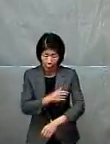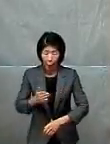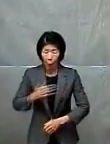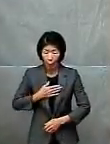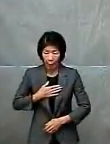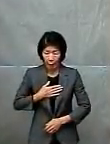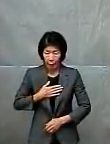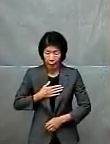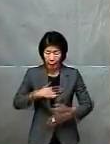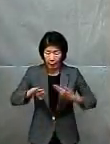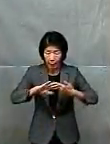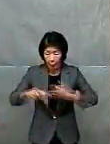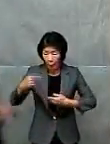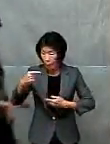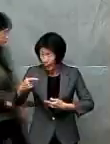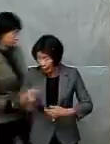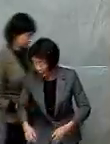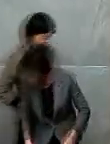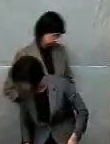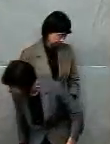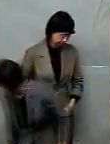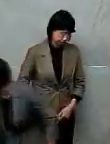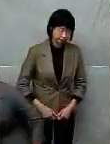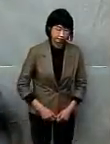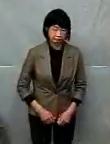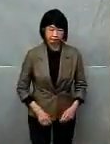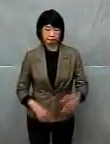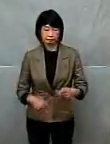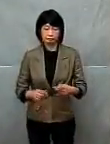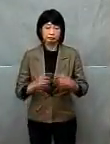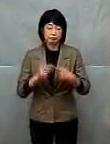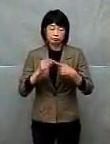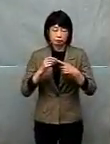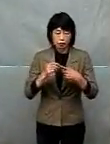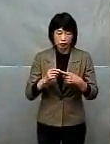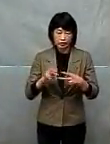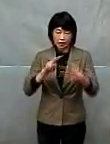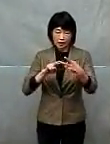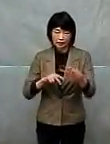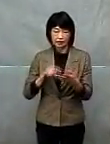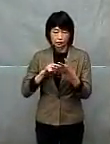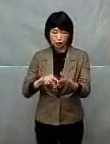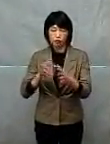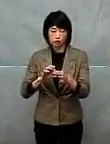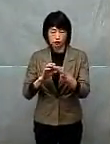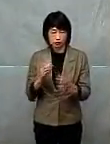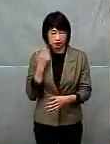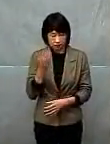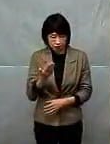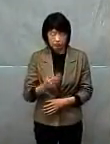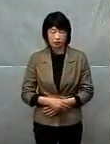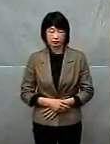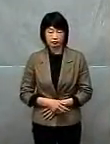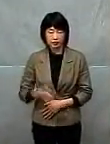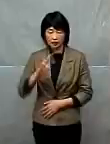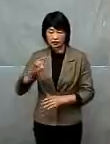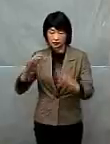ます。あともう一点ですね、その刑事告訴の方でちょっとお聞きしたかったんですが、 はい、 議会